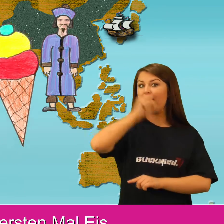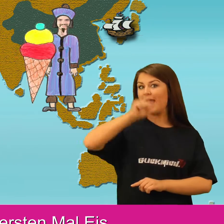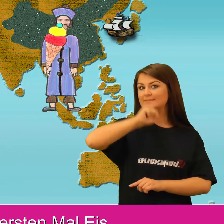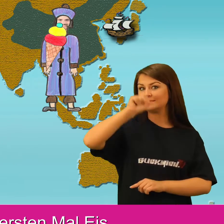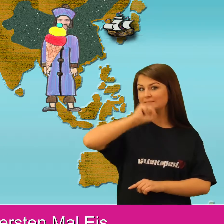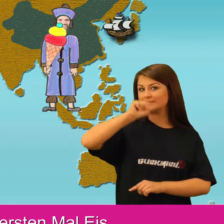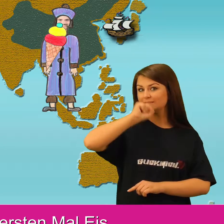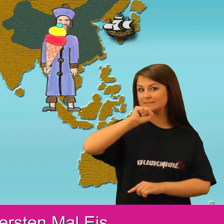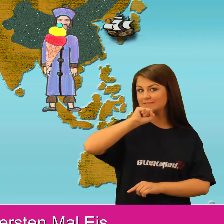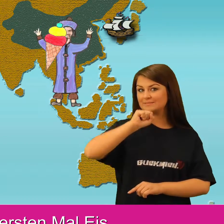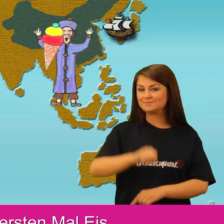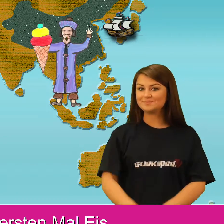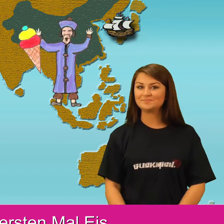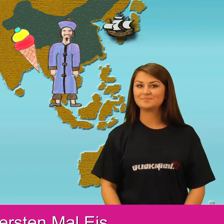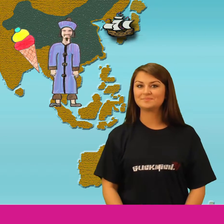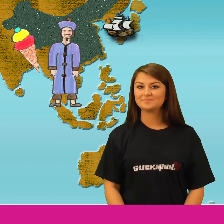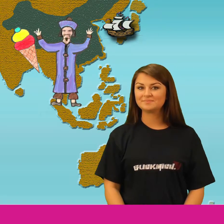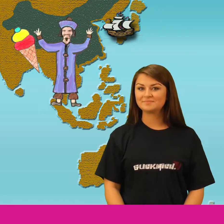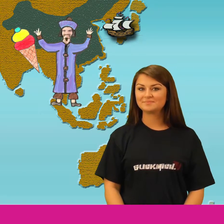und aß dort zum ersten Mal Eis.